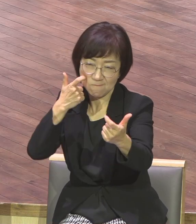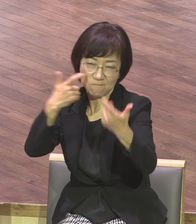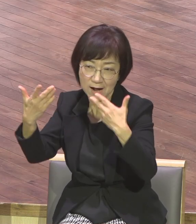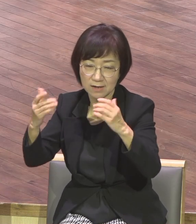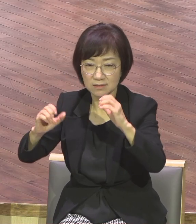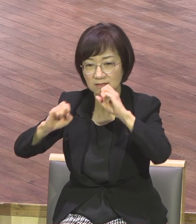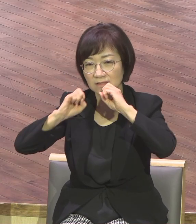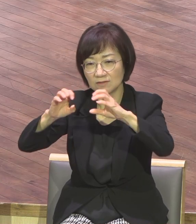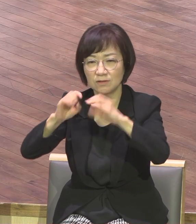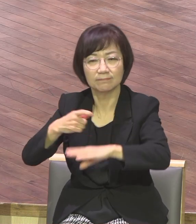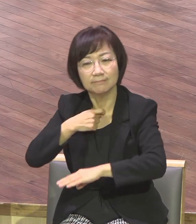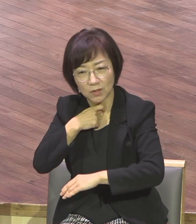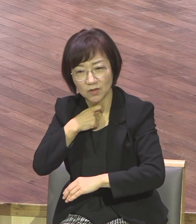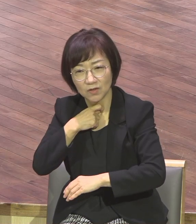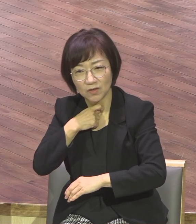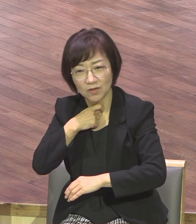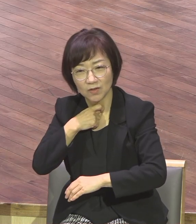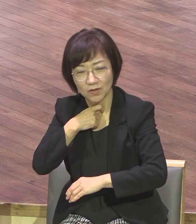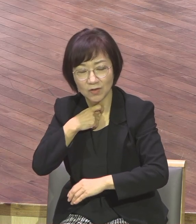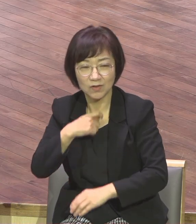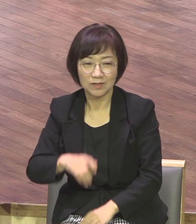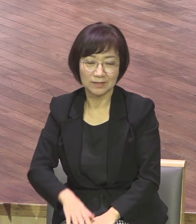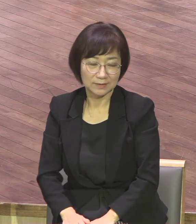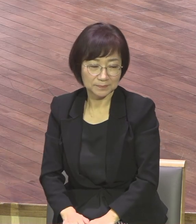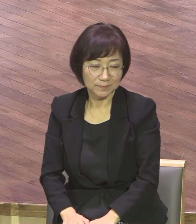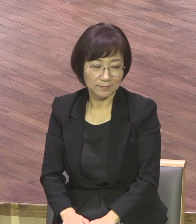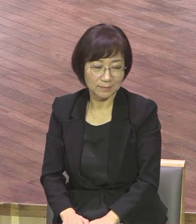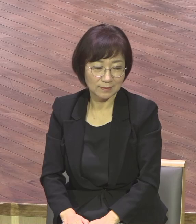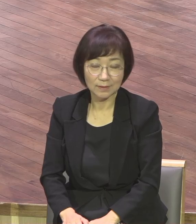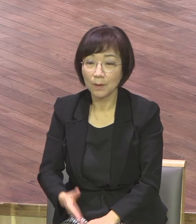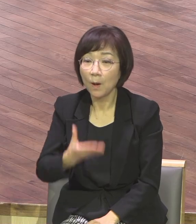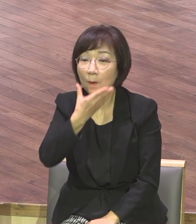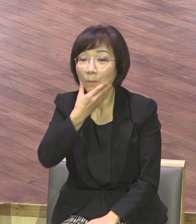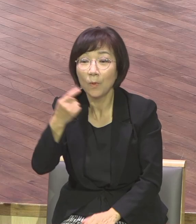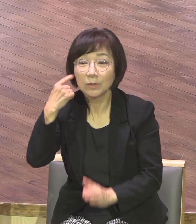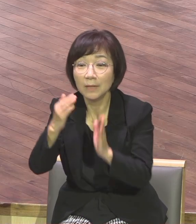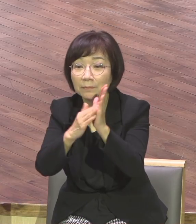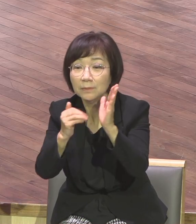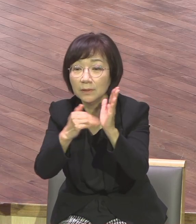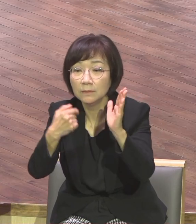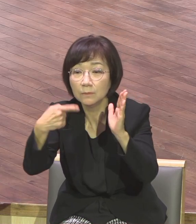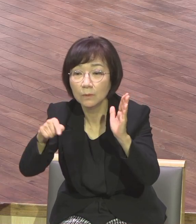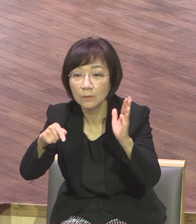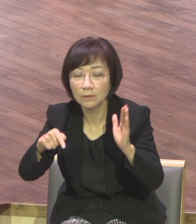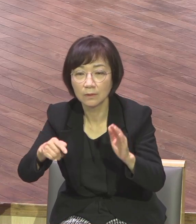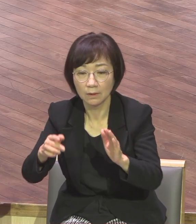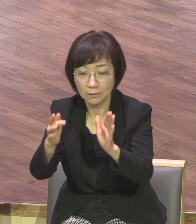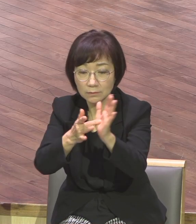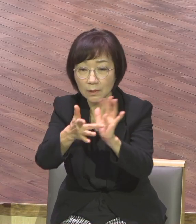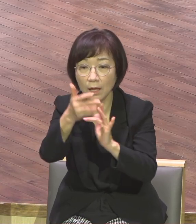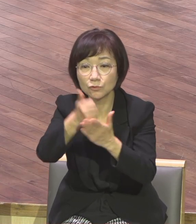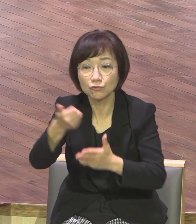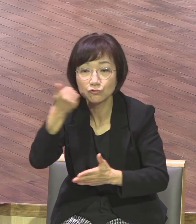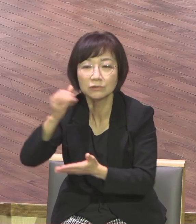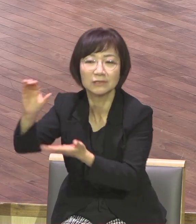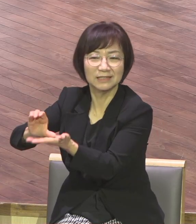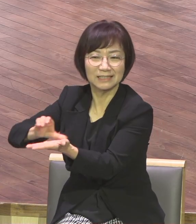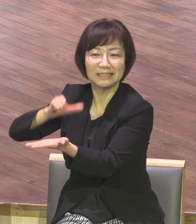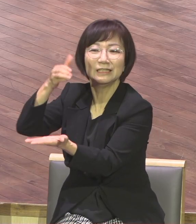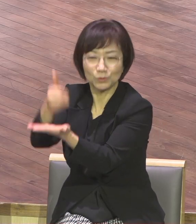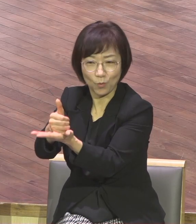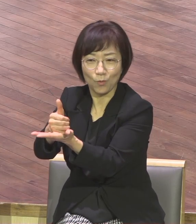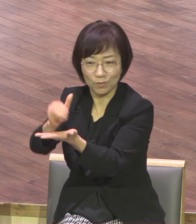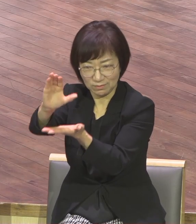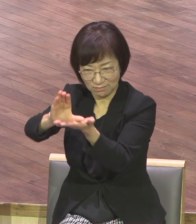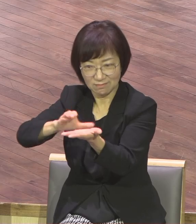있었어요. 복음의 비밀을, 복음의 비밀이 뭐예요? 그리스도입니다. 예수가 그리스도란 사실을.